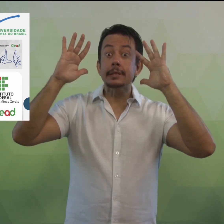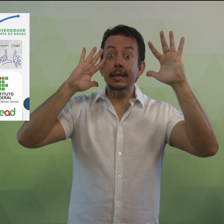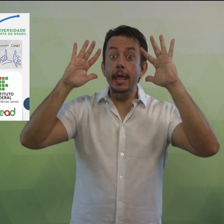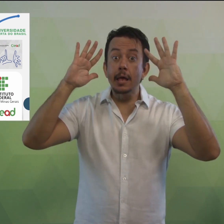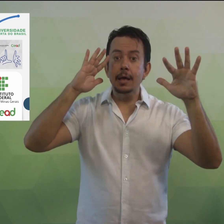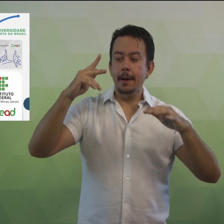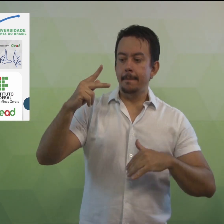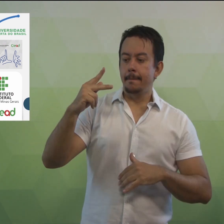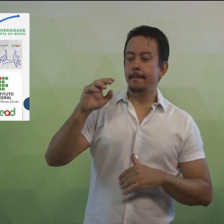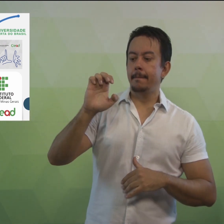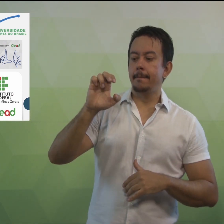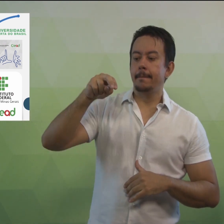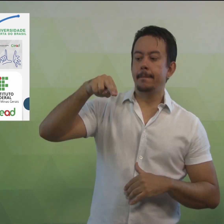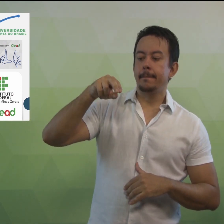correta.